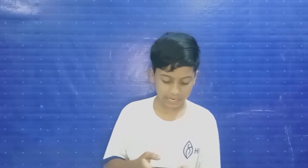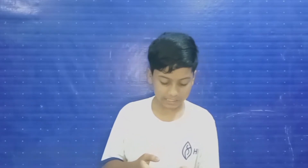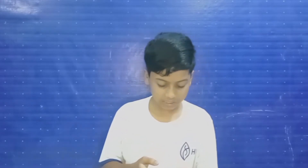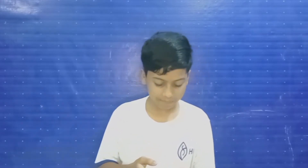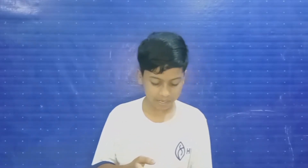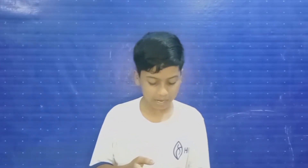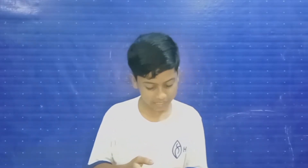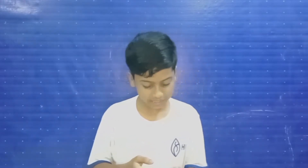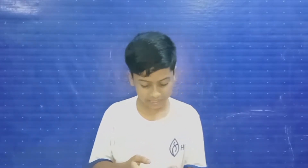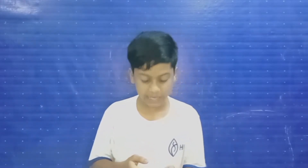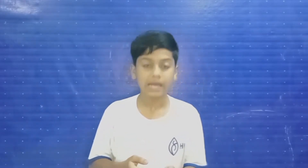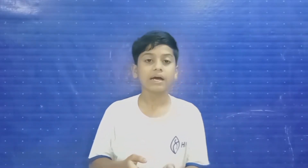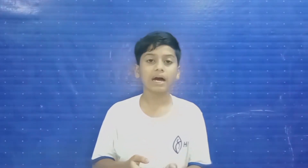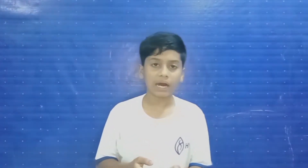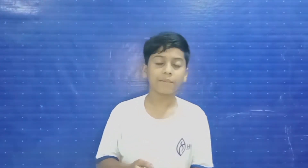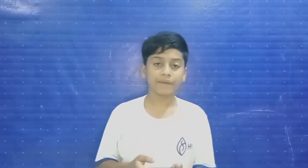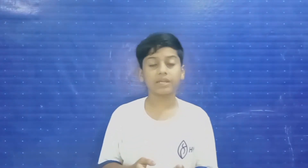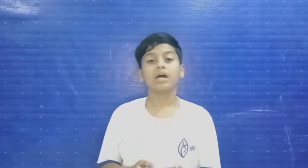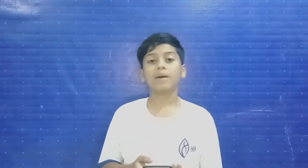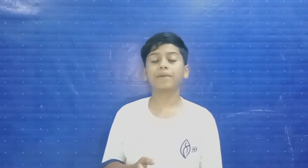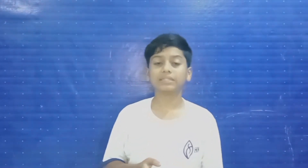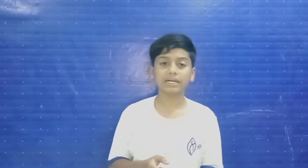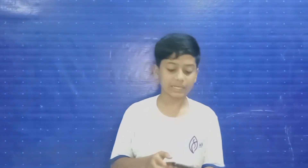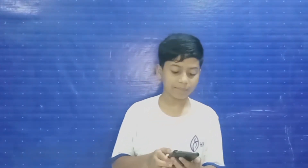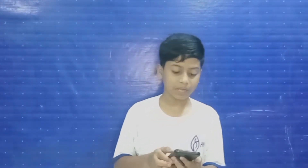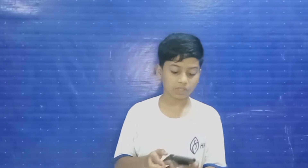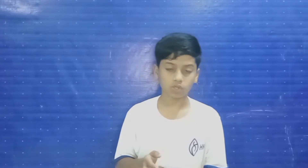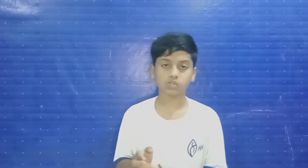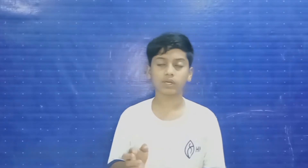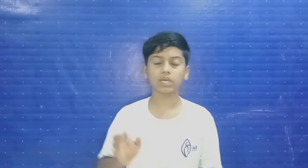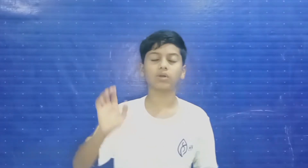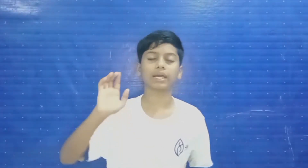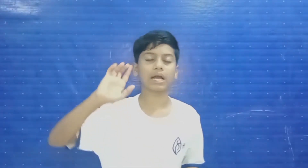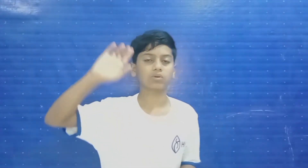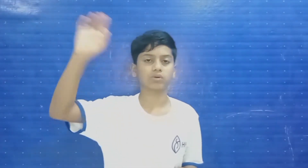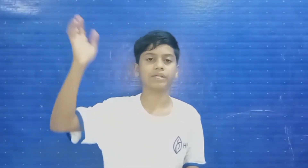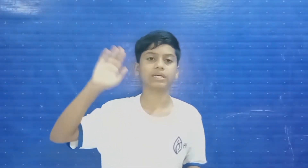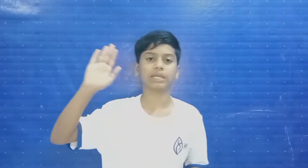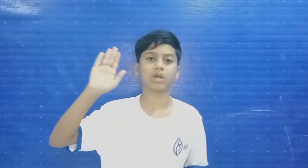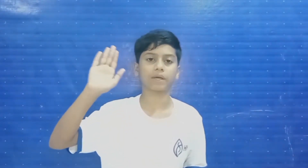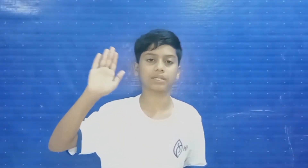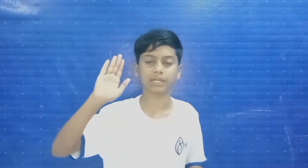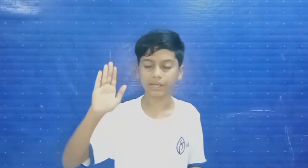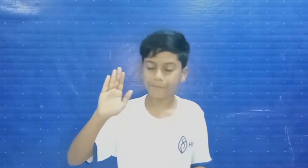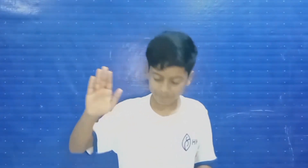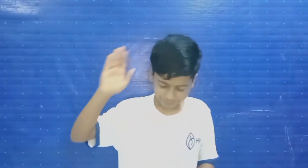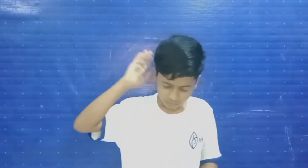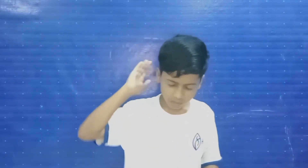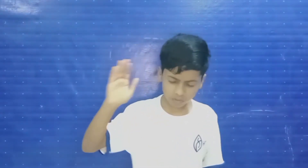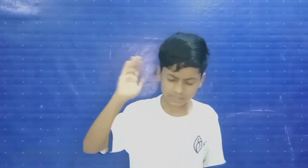परमेश्वर के राज्य में आ रहे हैं। आमेन। हम प्रार्थना करेंगे, अपने हाथों को स्वर्ग की ओर उठाएंगे, आंखों को बंद करेंगे और प्रार्थना